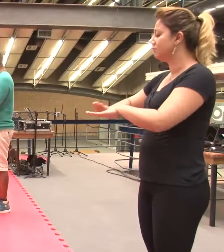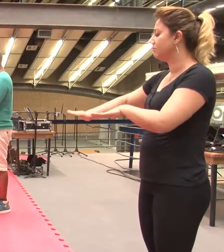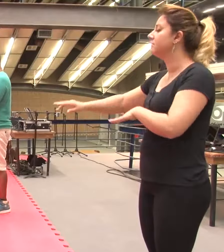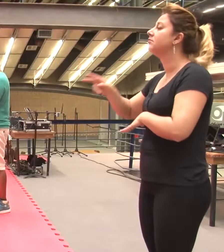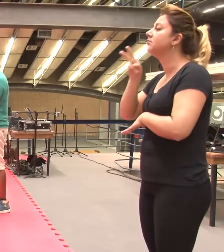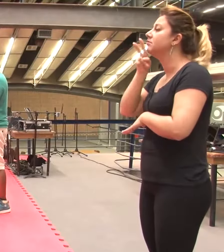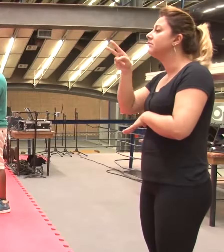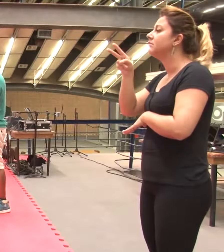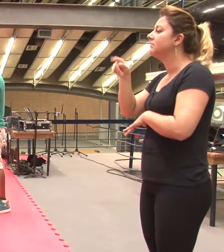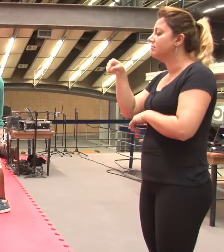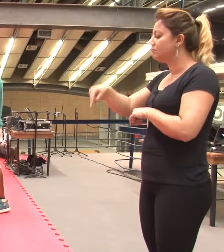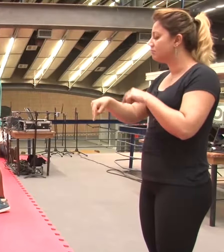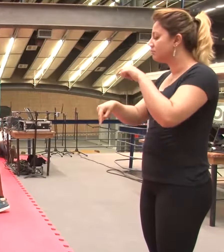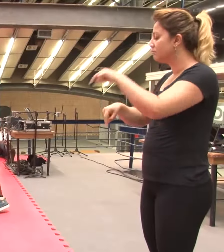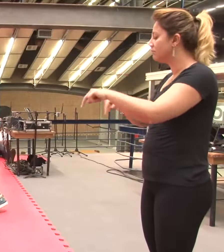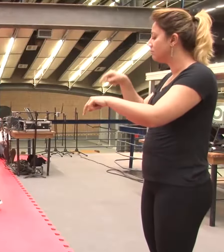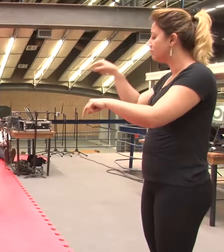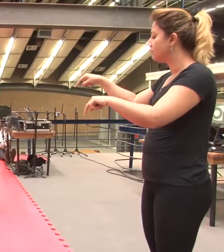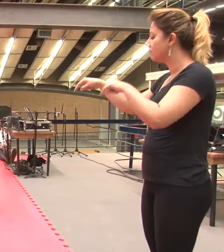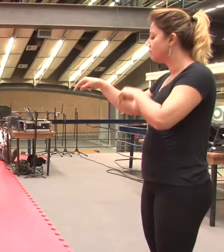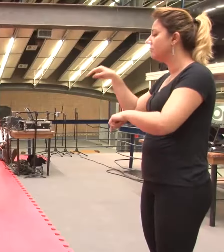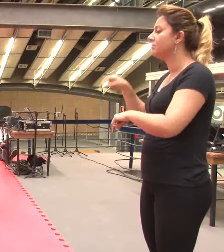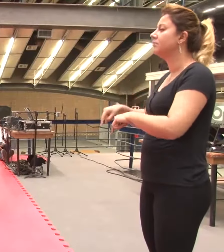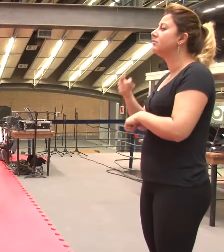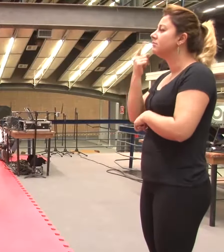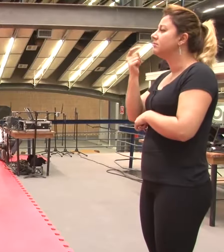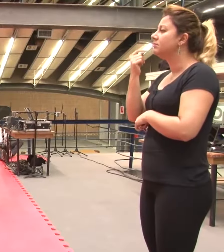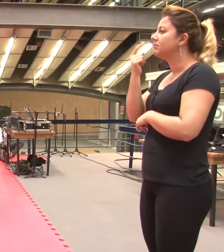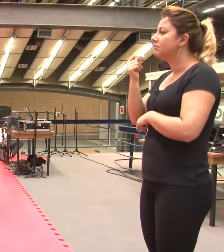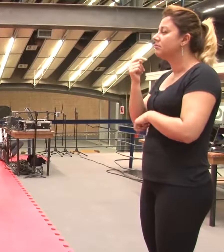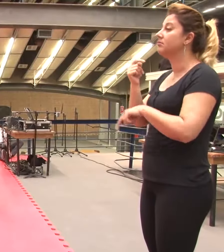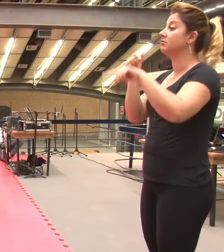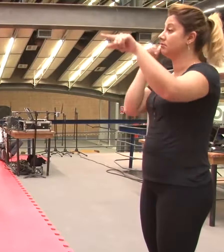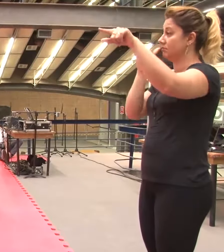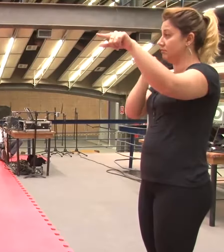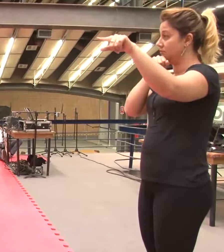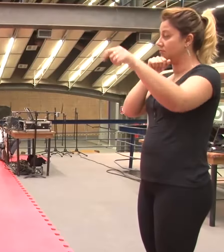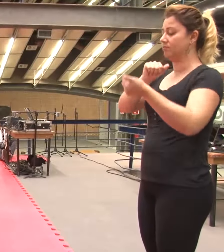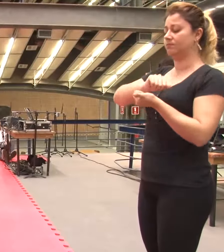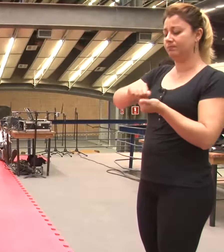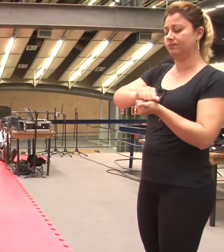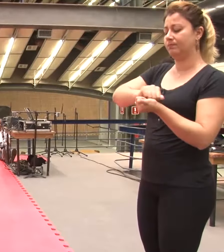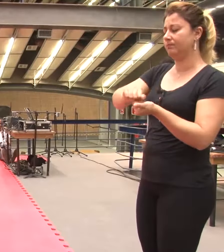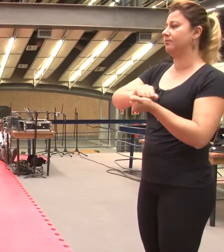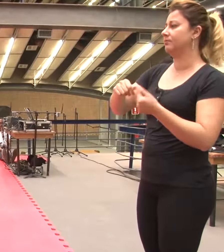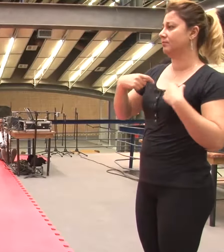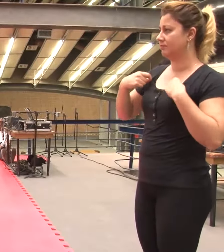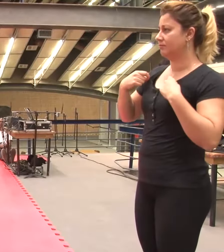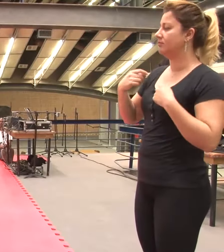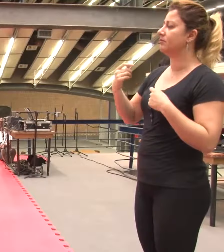pontos vermelhos. A mãe lavava a tina, novamente o trabalho. Ela chamou-a